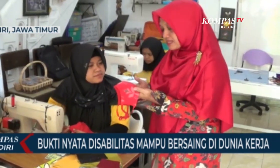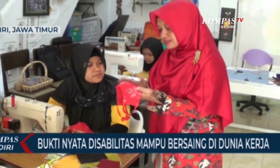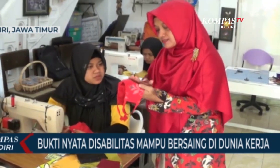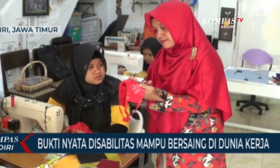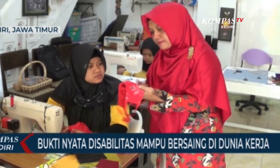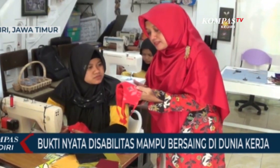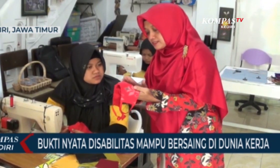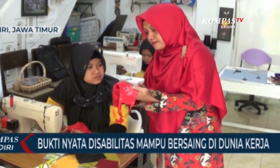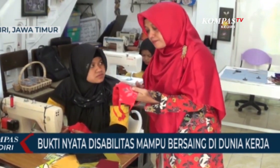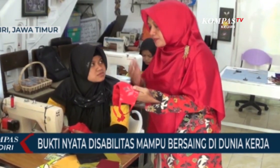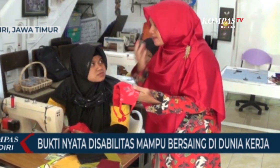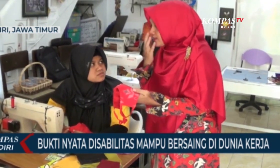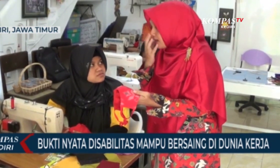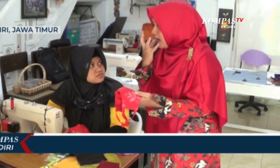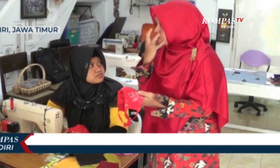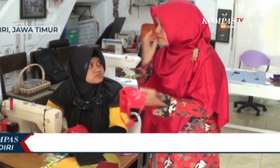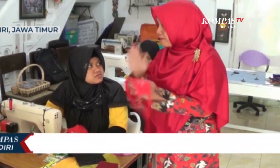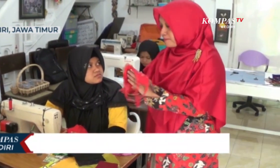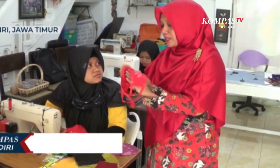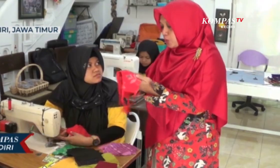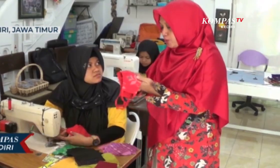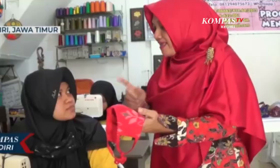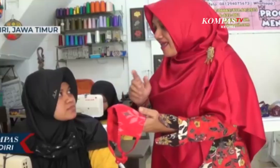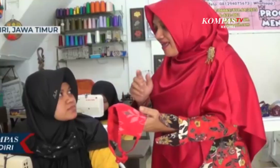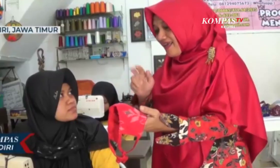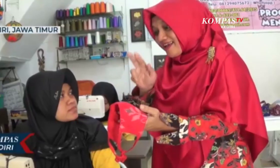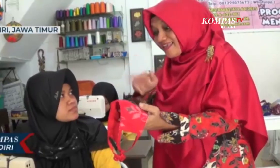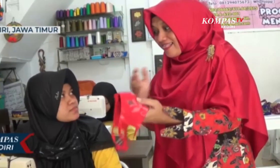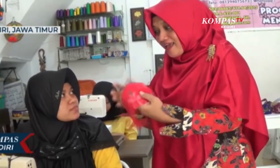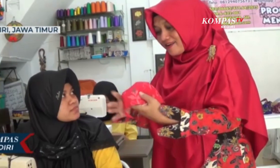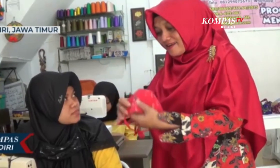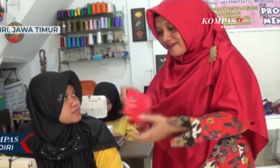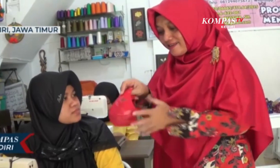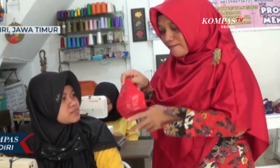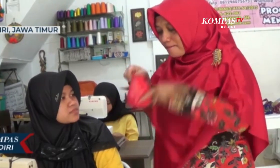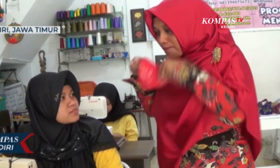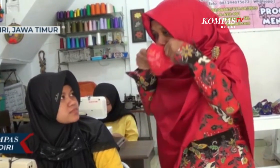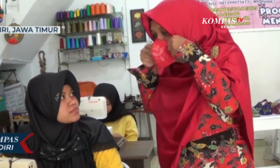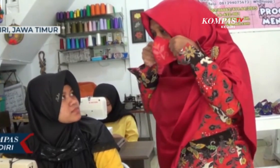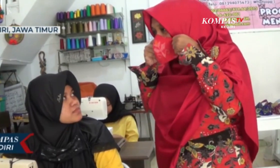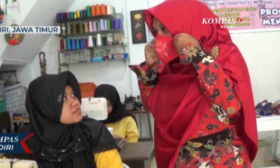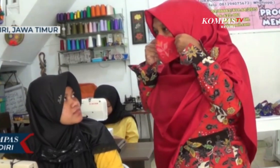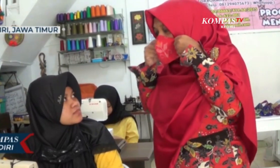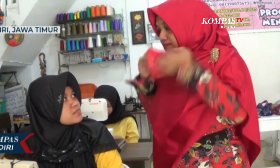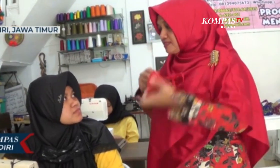sejak tahun 1997 lalu perempuan 47 tahun itu memberanikan diri untuk mempekerjakan